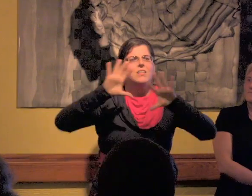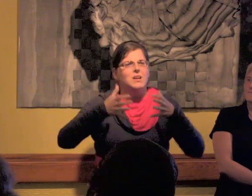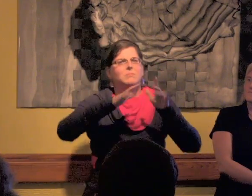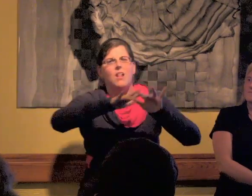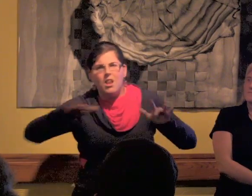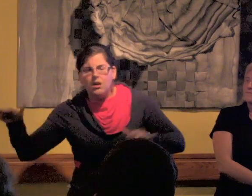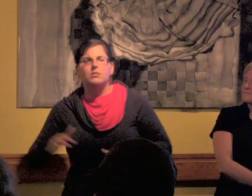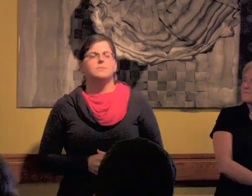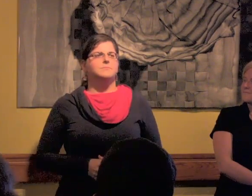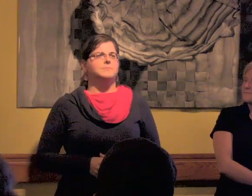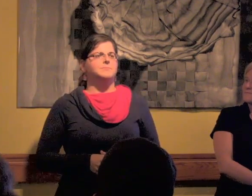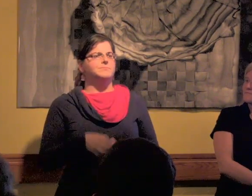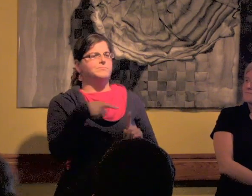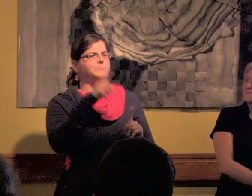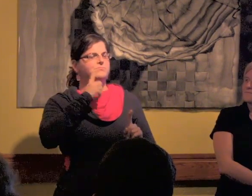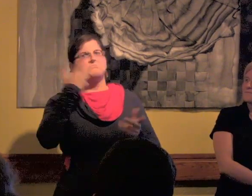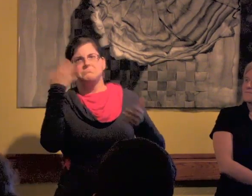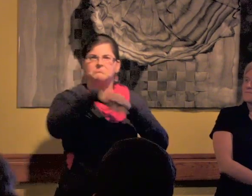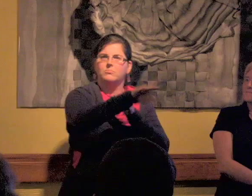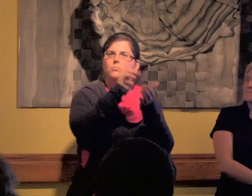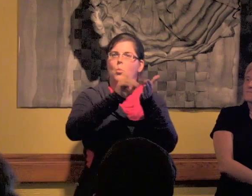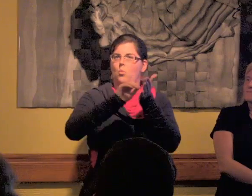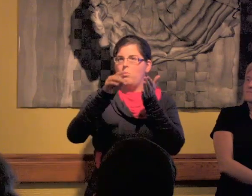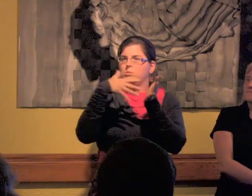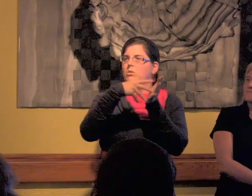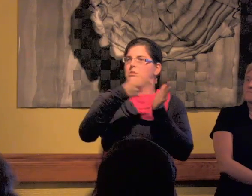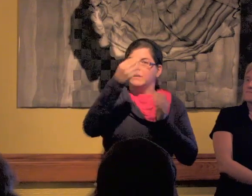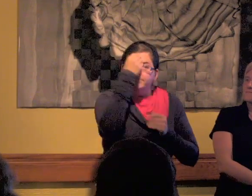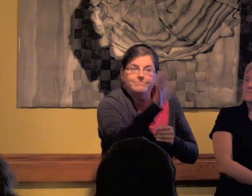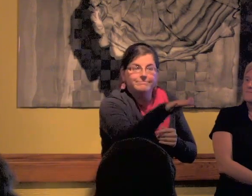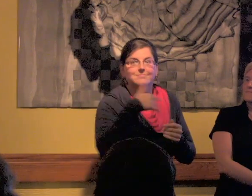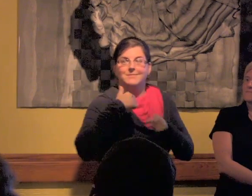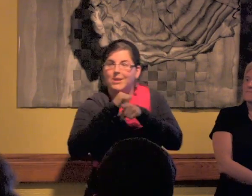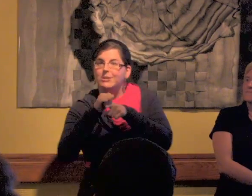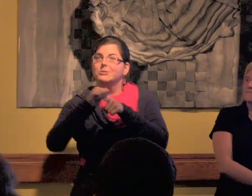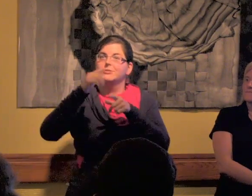parce qu'il y avait des réunions pendant la semaine, en fait, plusieurs communications qui allaient se dérouler.